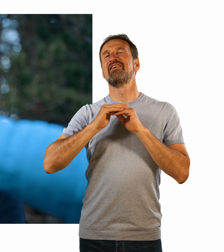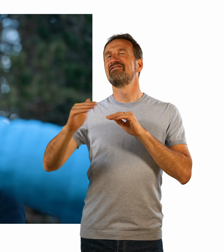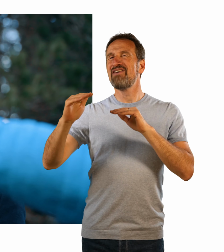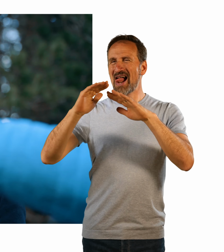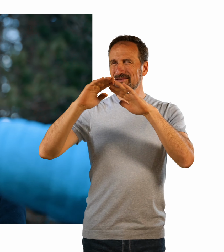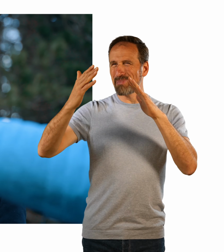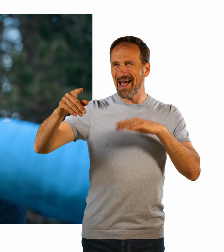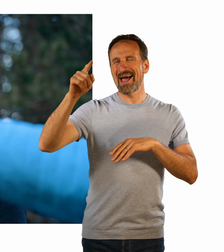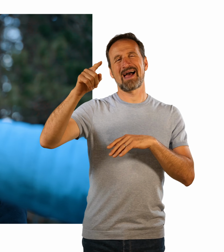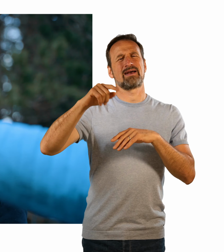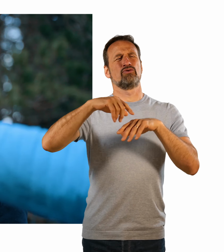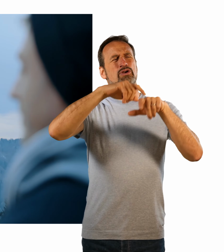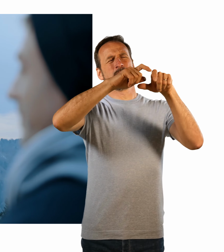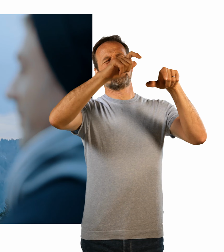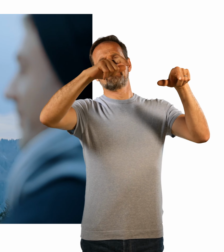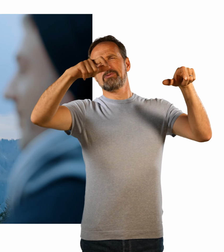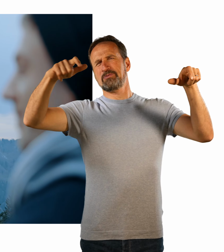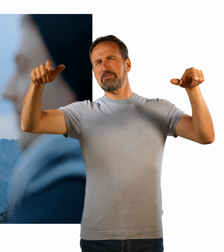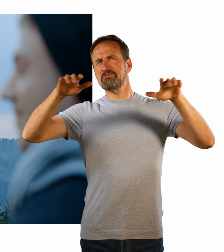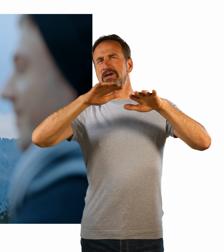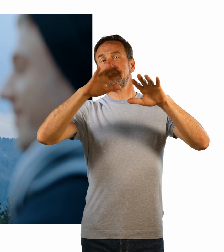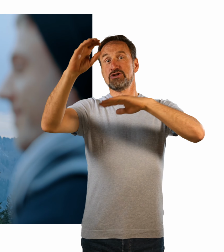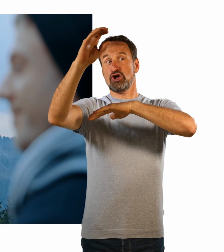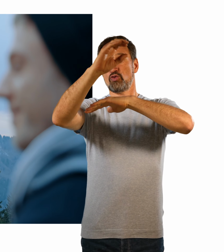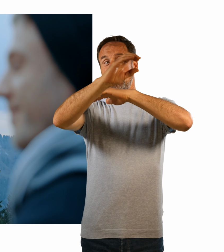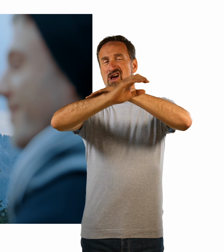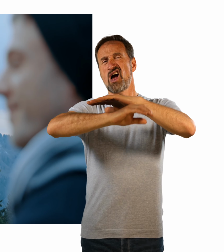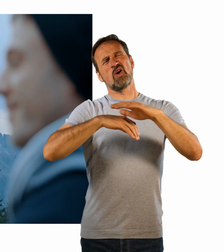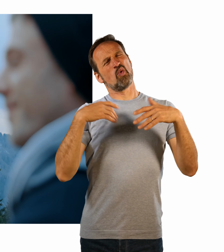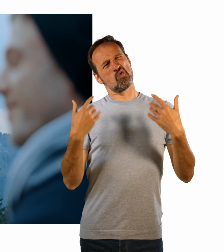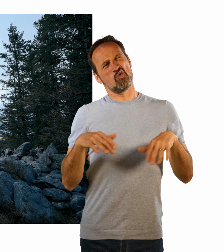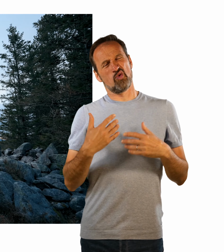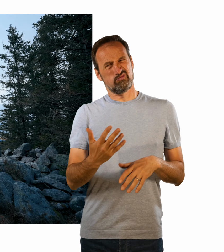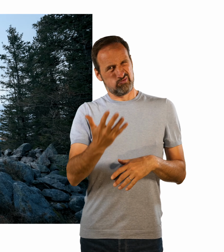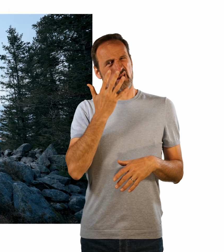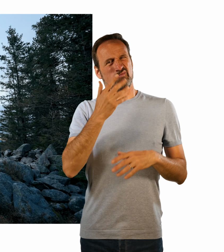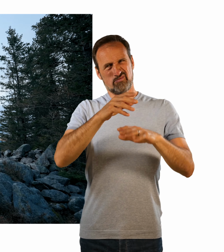und eine ganze Gebirgskette. Sonnenuntergang. Es war schon sehr malerisch.